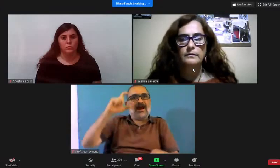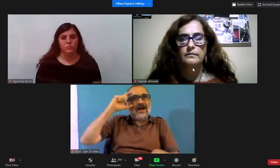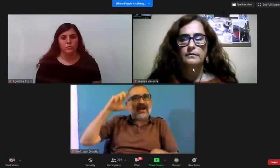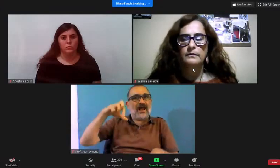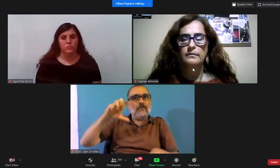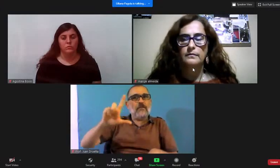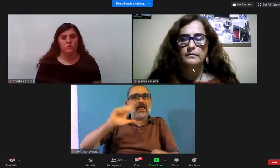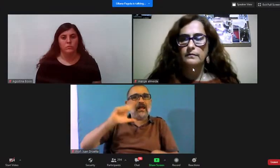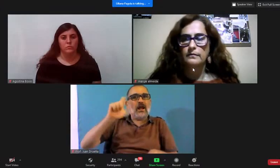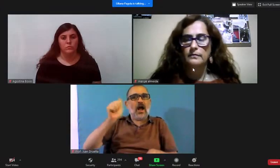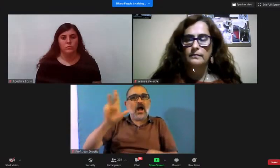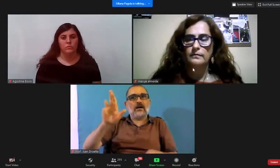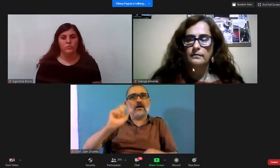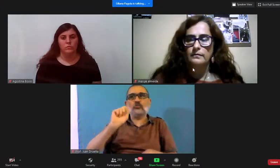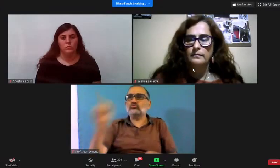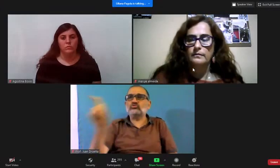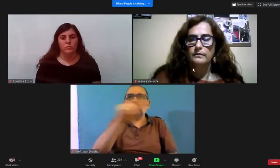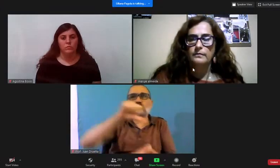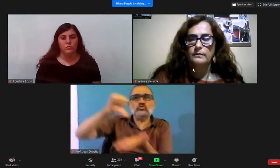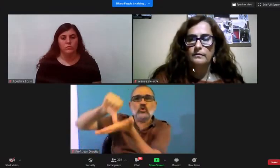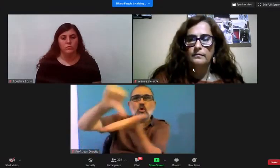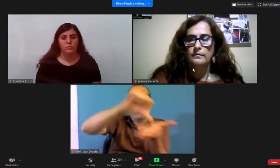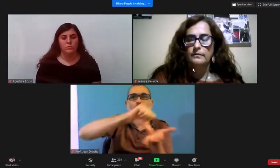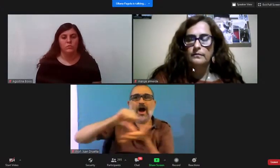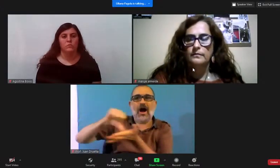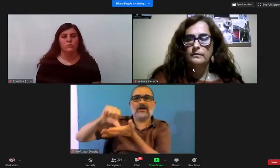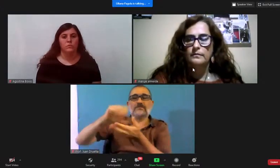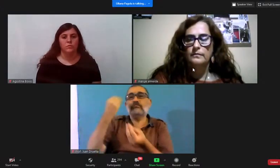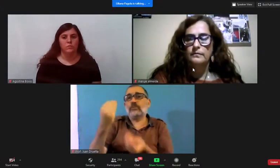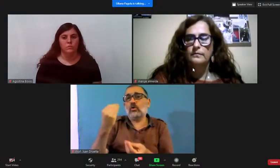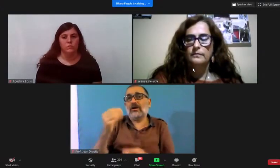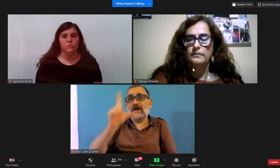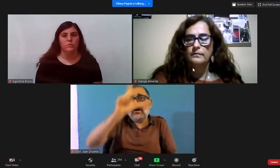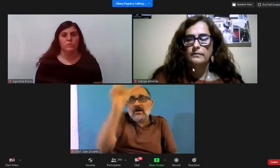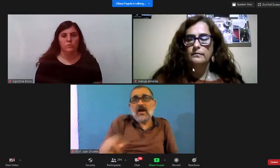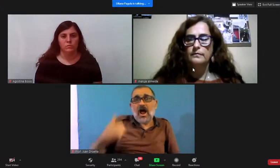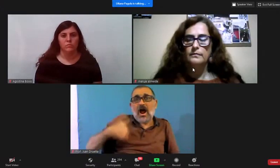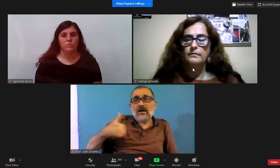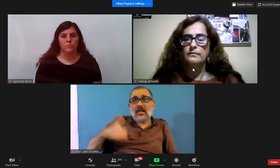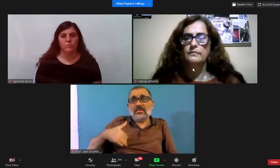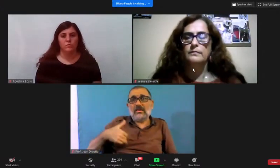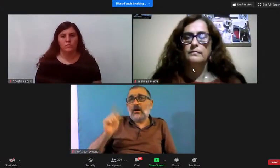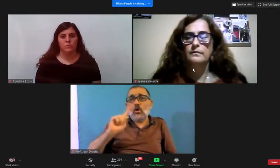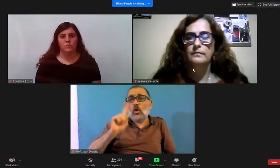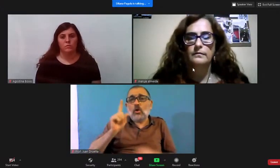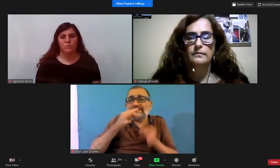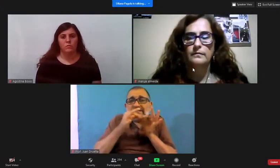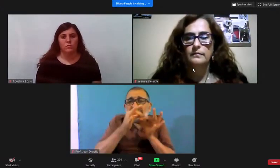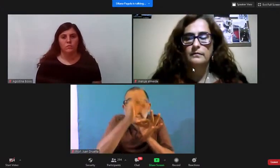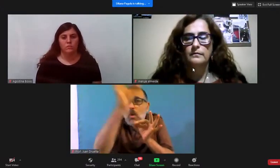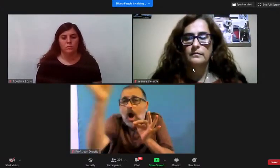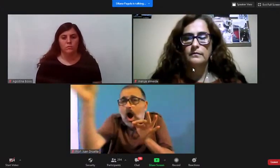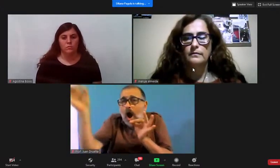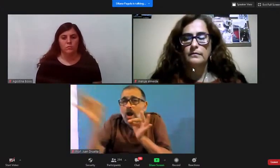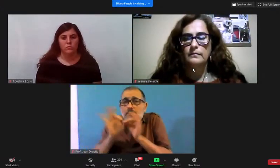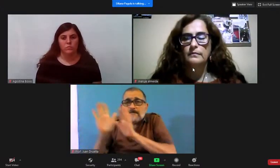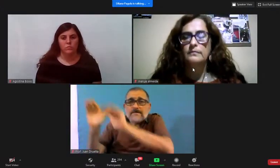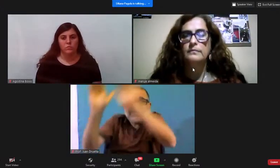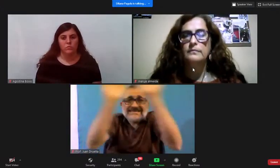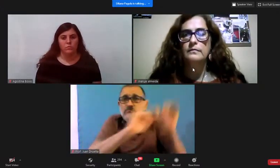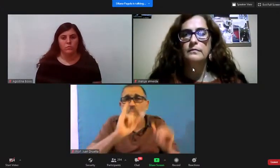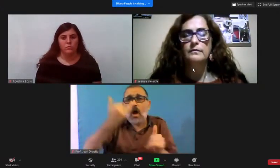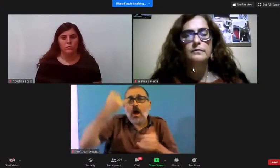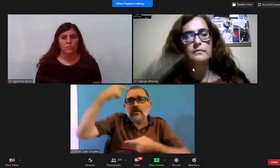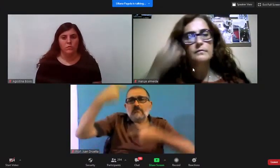el aprendizaje, y que eso después se replique en sus propias comunidades. Porque en la